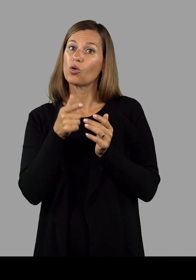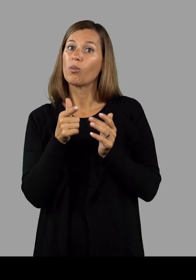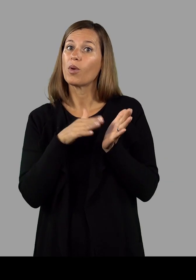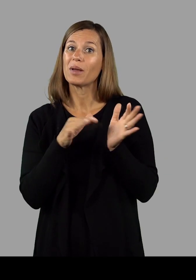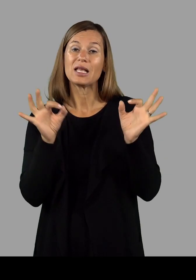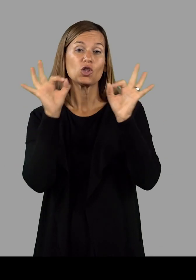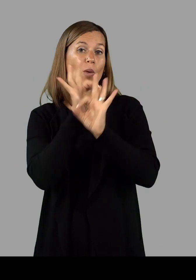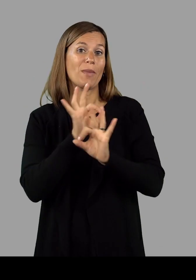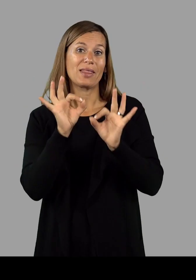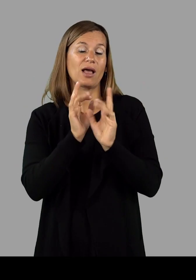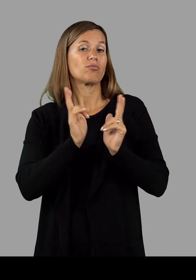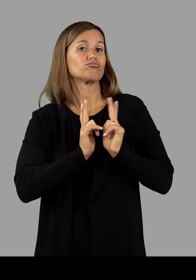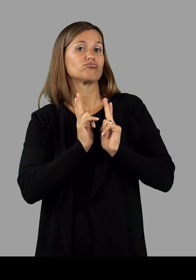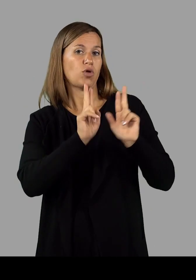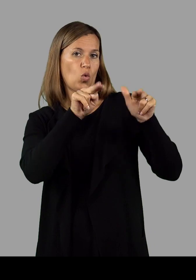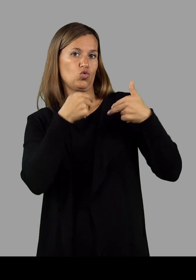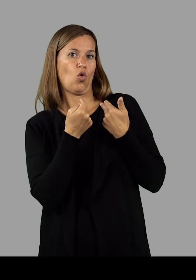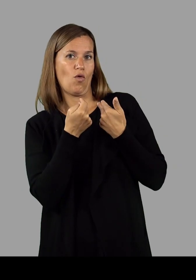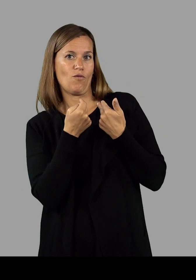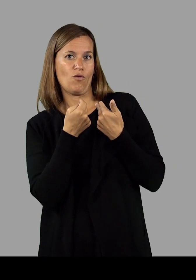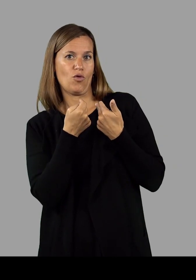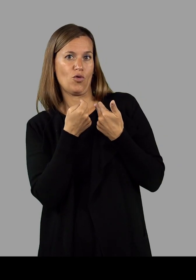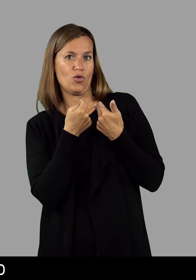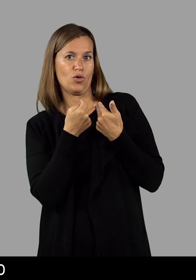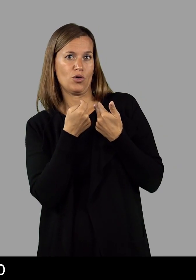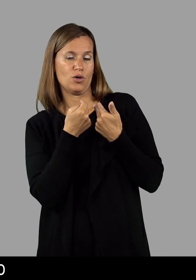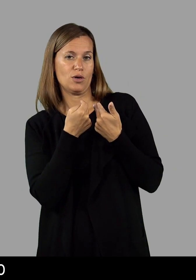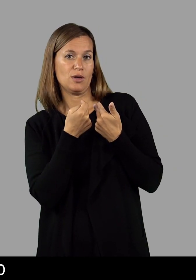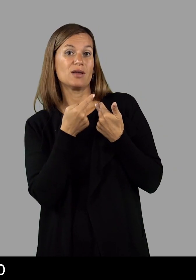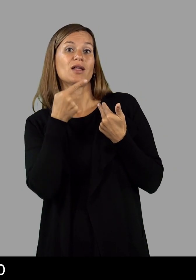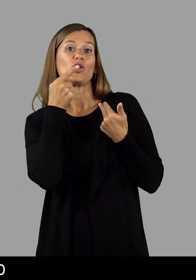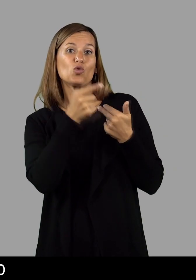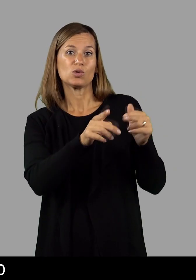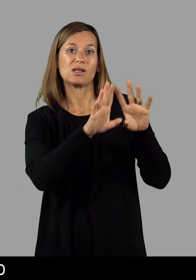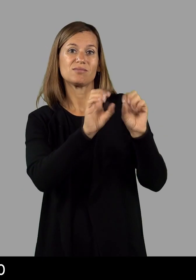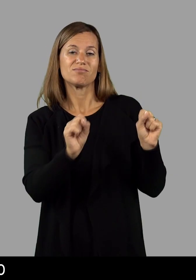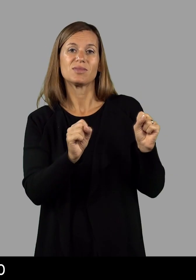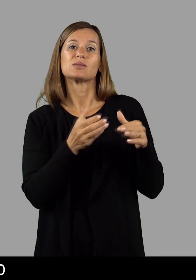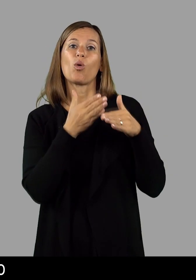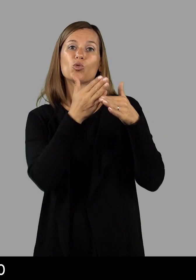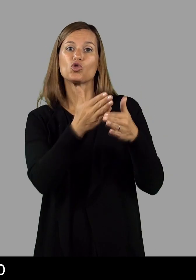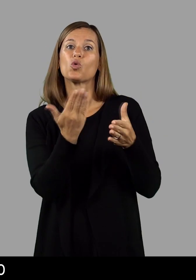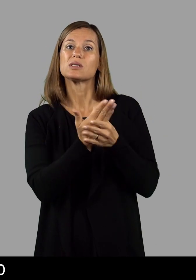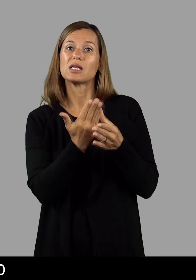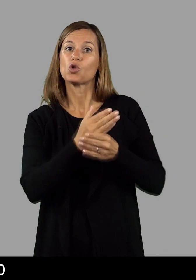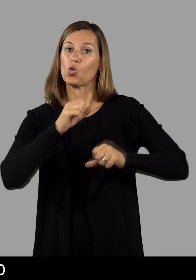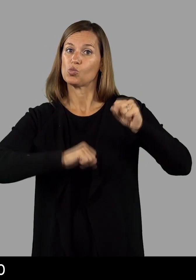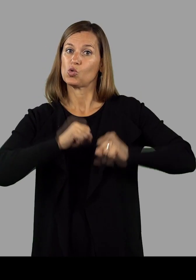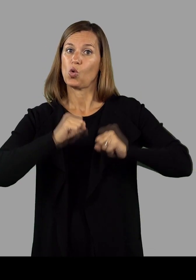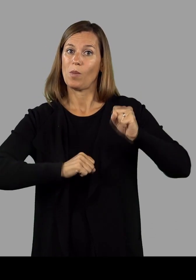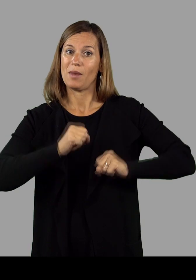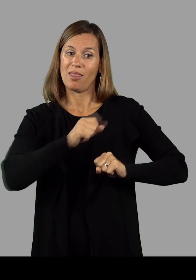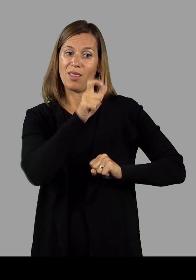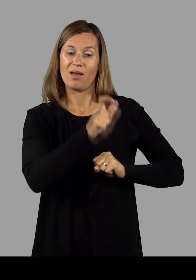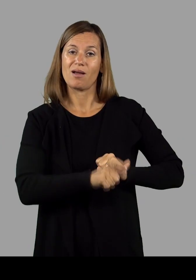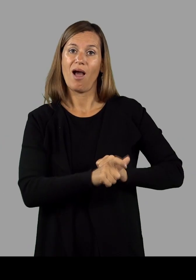da ni nobenega čakanja na odgovor. In ta se izvede s pomočjo ustrezno